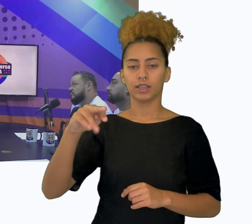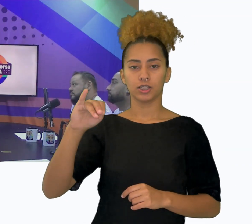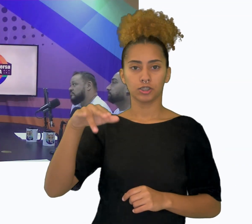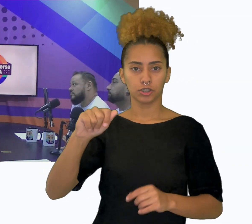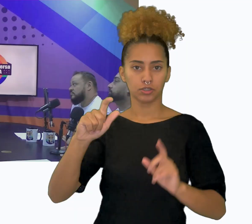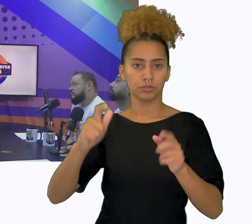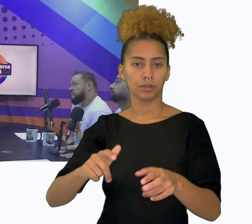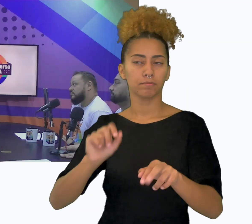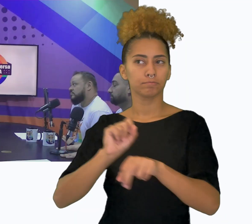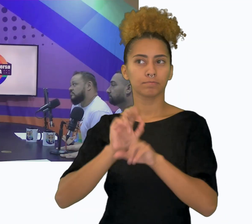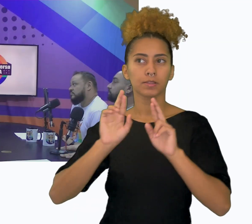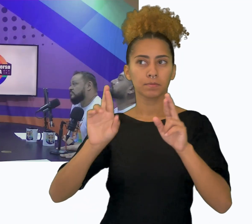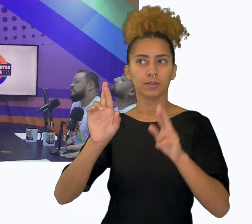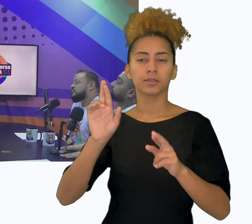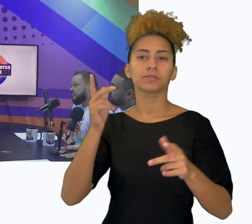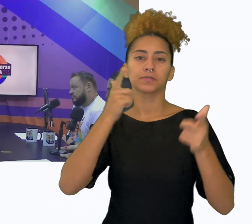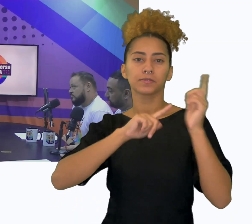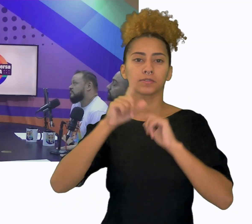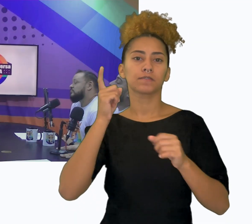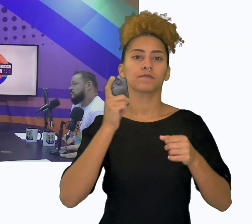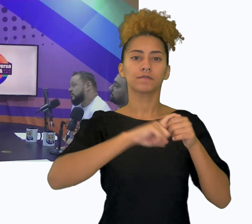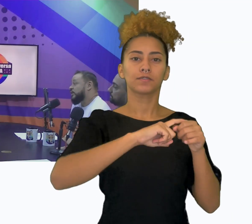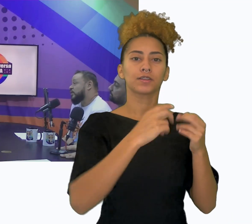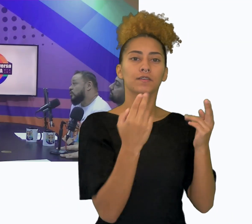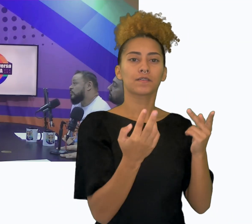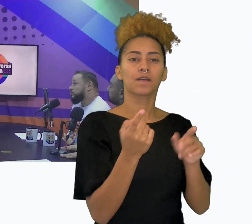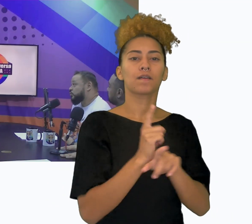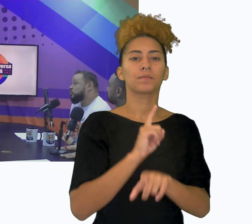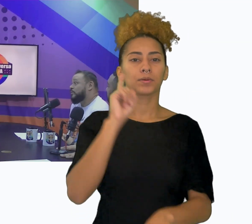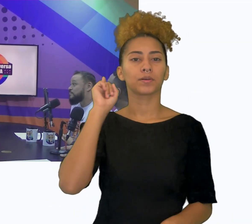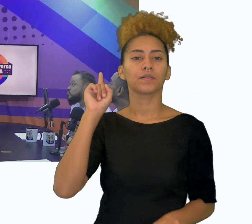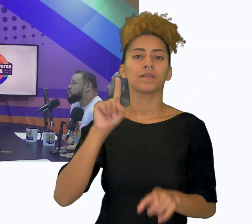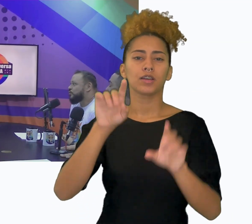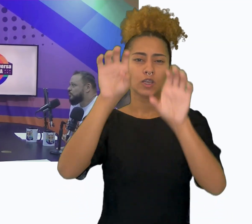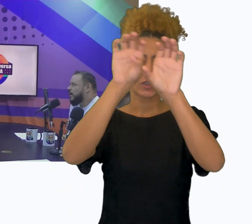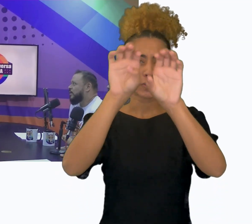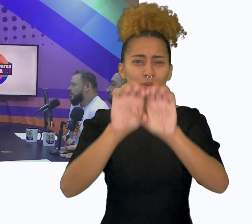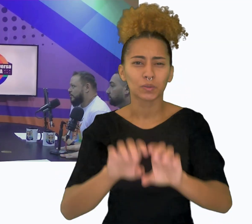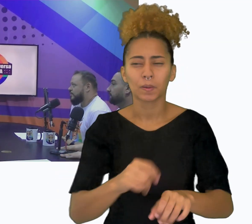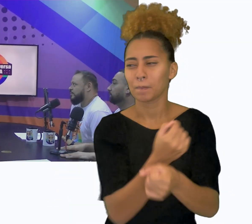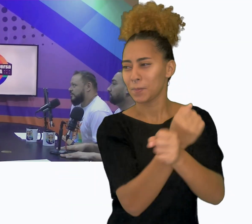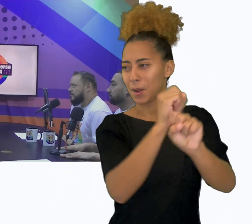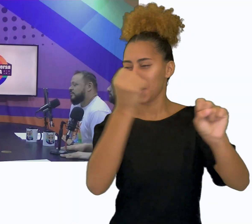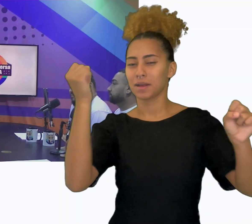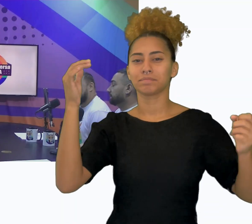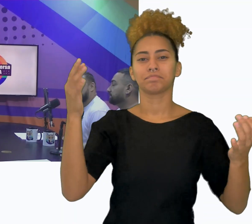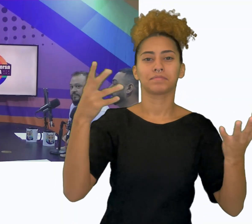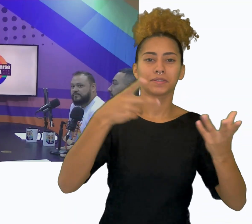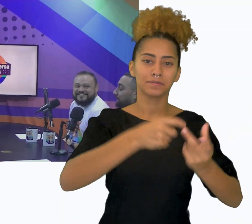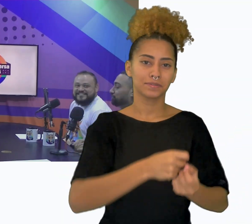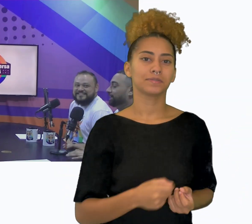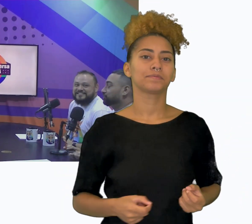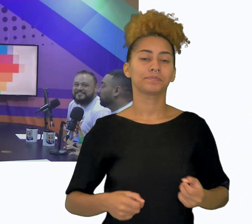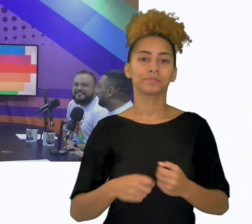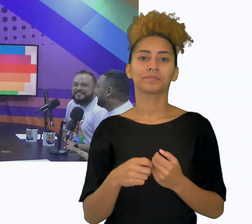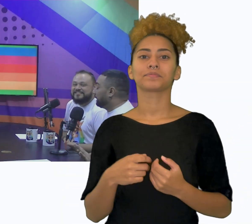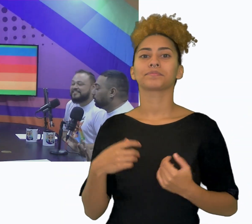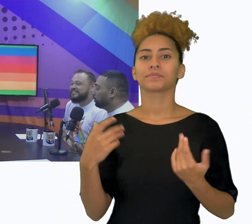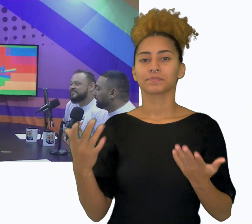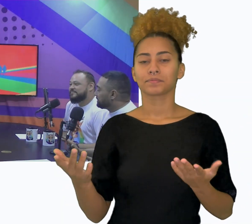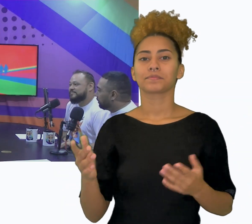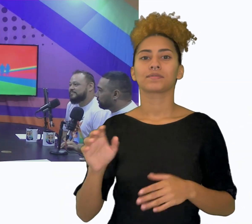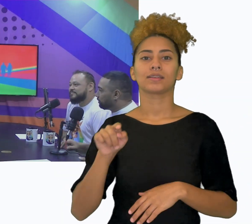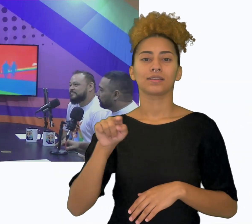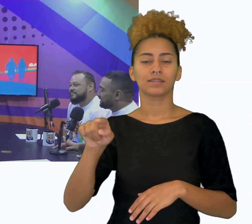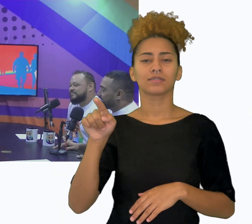uma grande esperança de reviver tudo aquilo que a gente viveu. E com né, uma de grande estrutura show. muito maravilhosa. Muito maior. melhor. Muito melhor. Exatamente. Gente, olha,